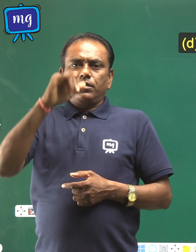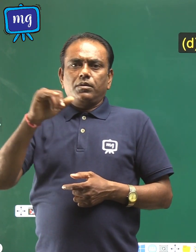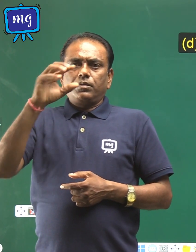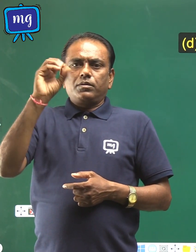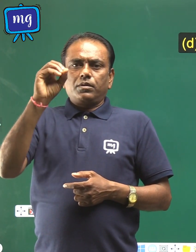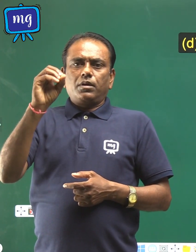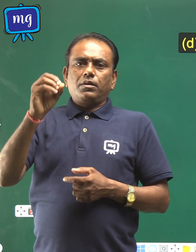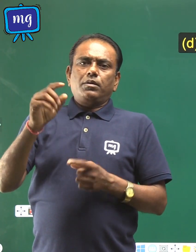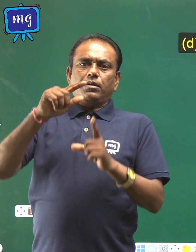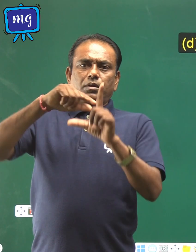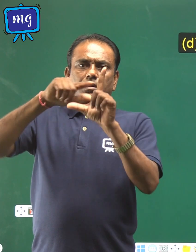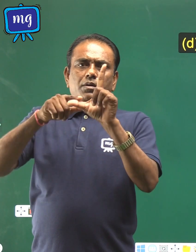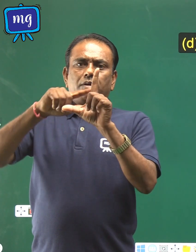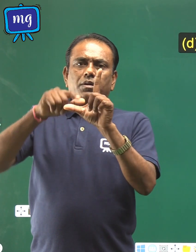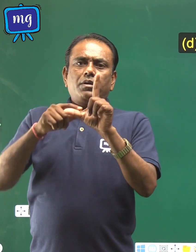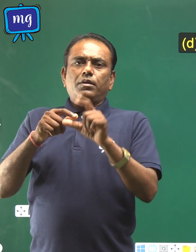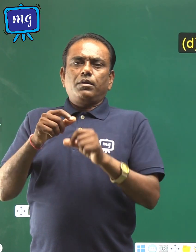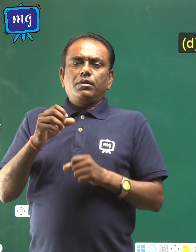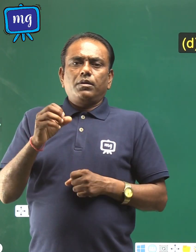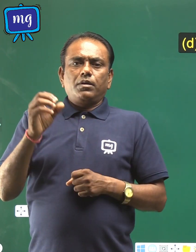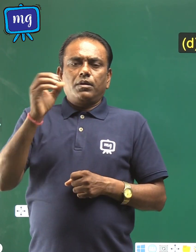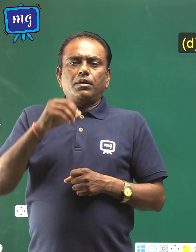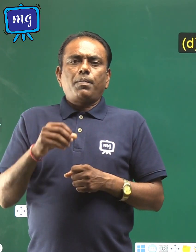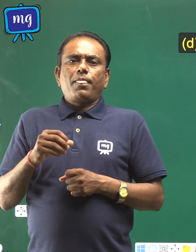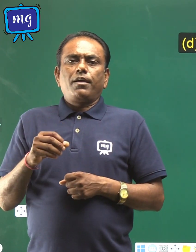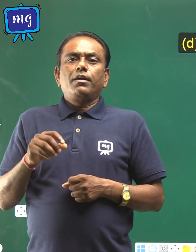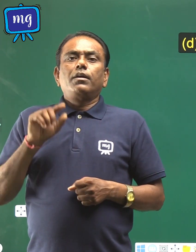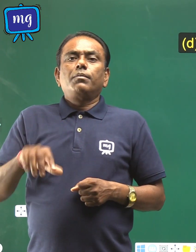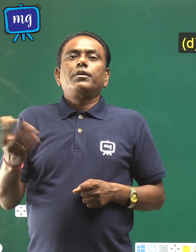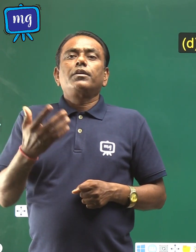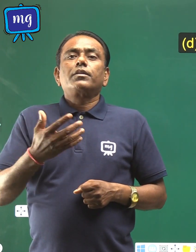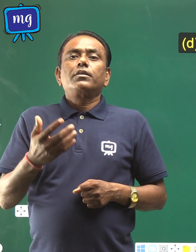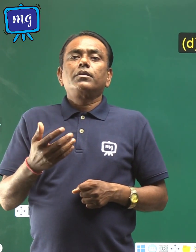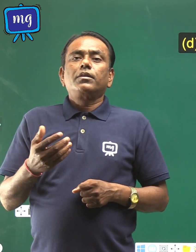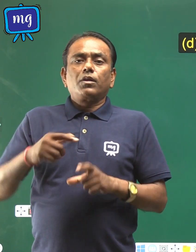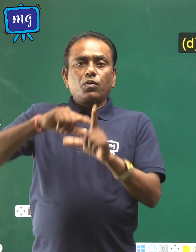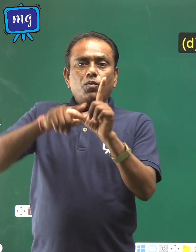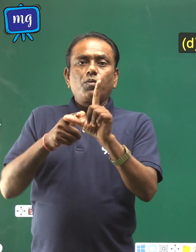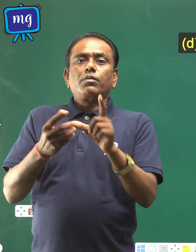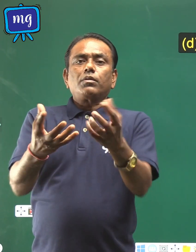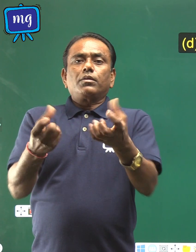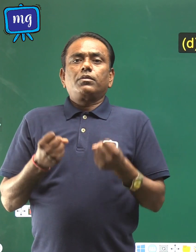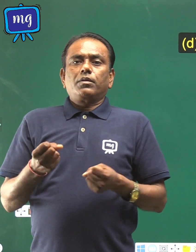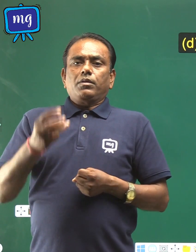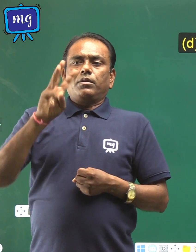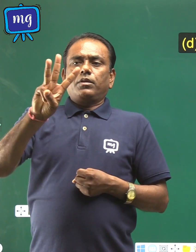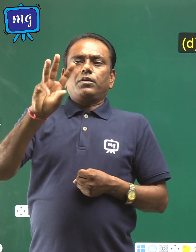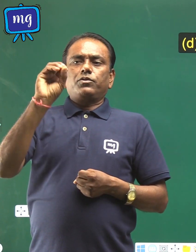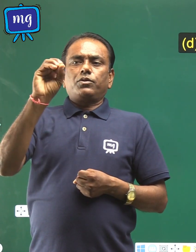पर आएगा। हमें कितनी डिग्री का कोण चाहिए? 30